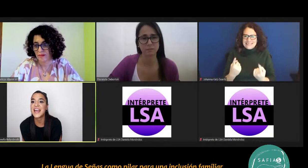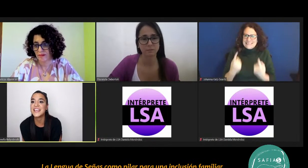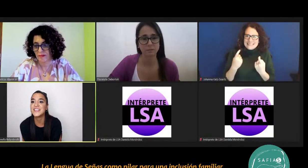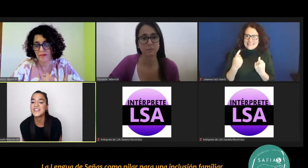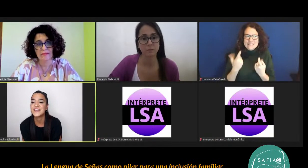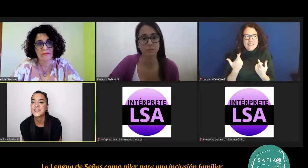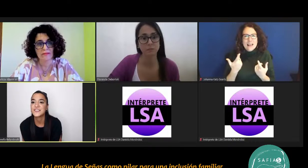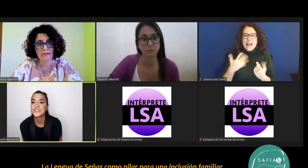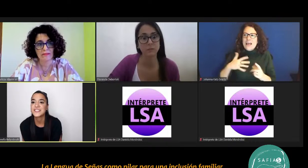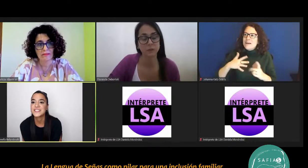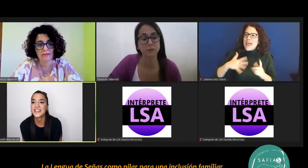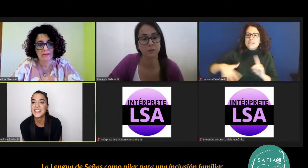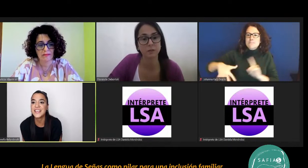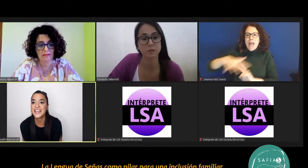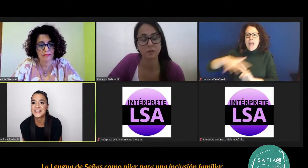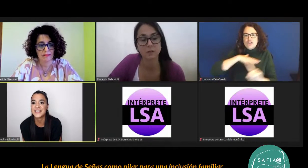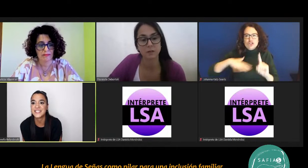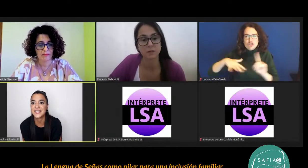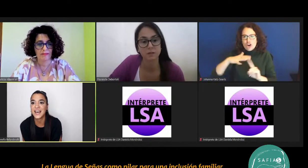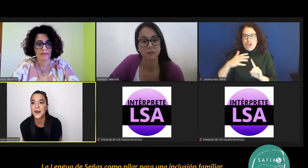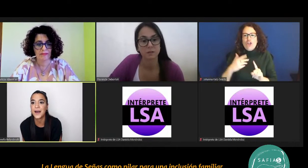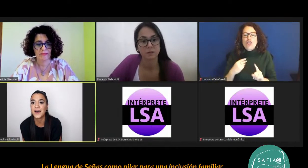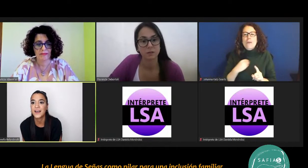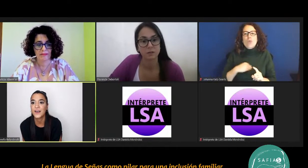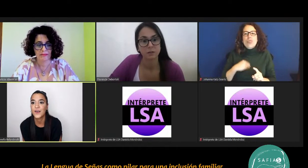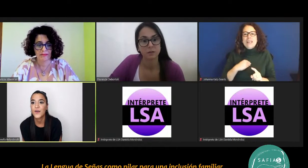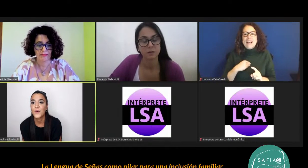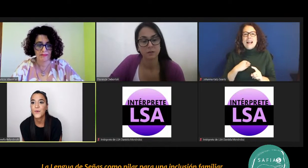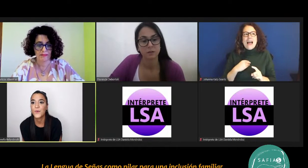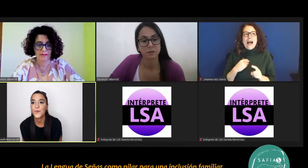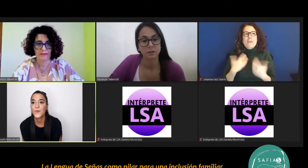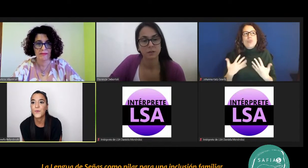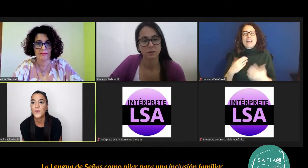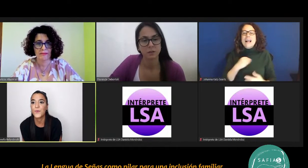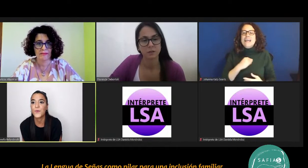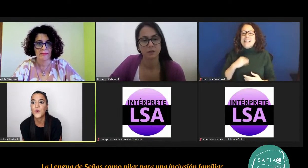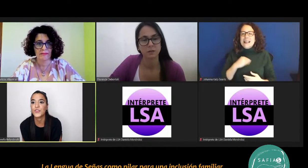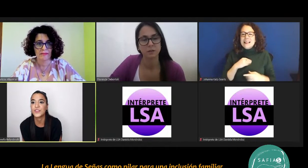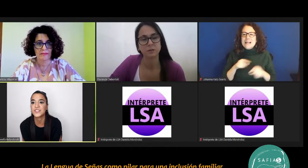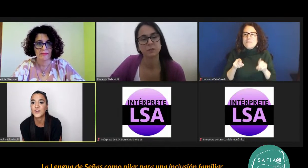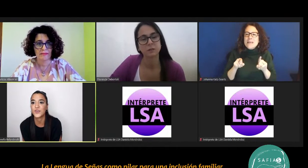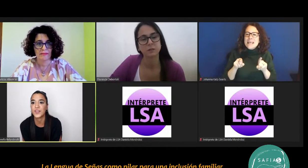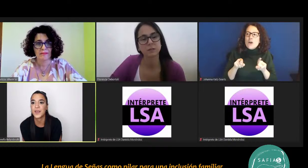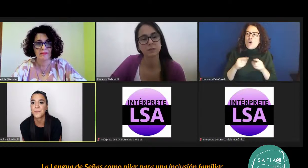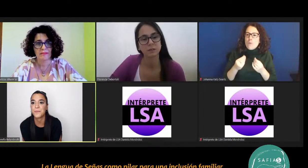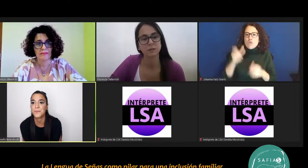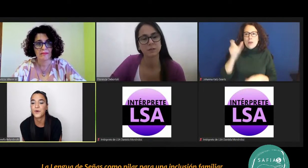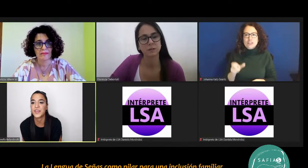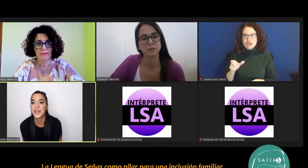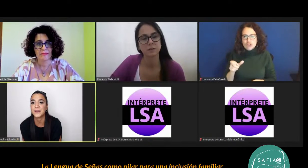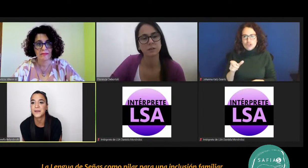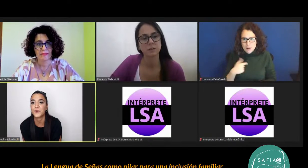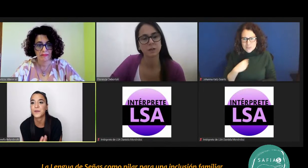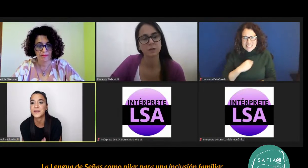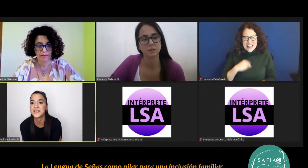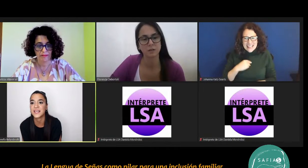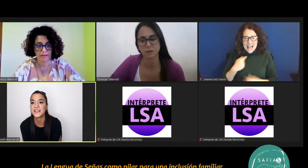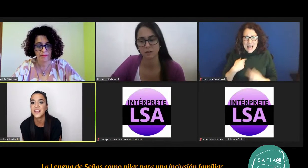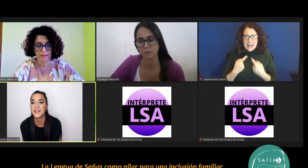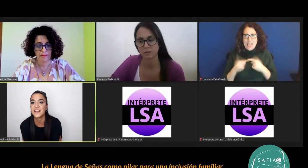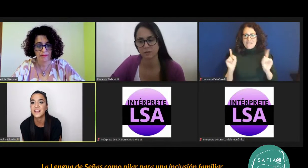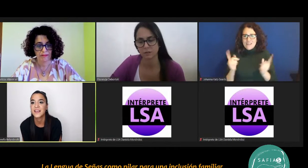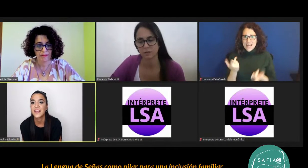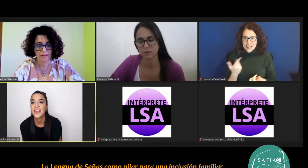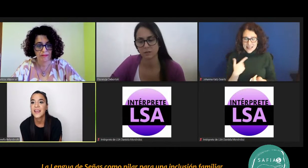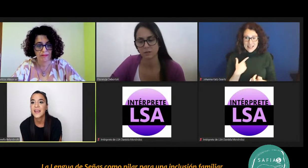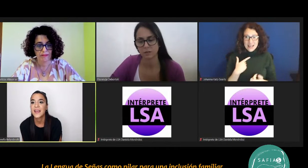Dice, y ahí sentí que necesitaba un contexto donde poderme